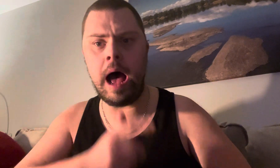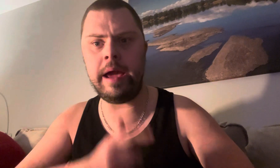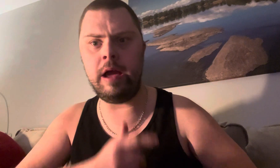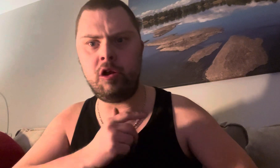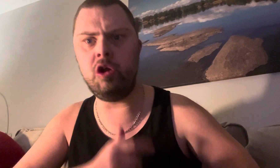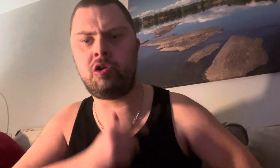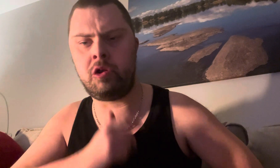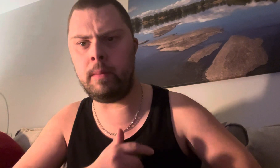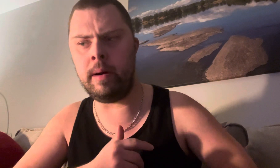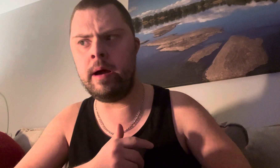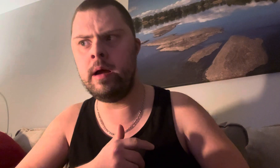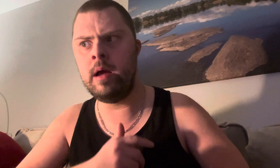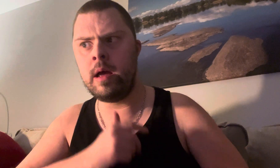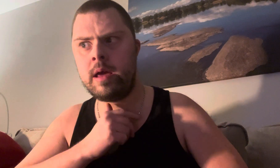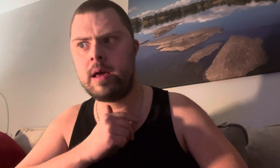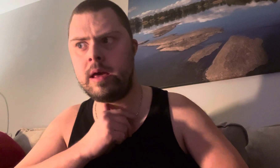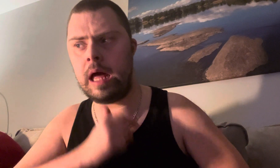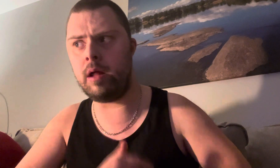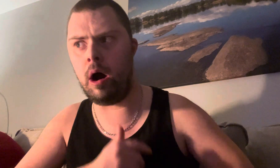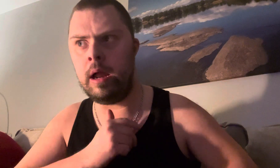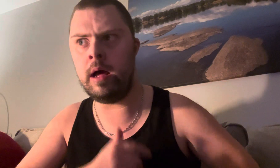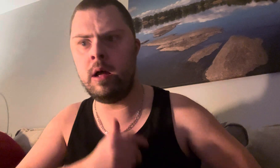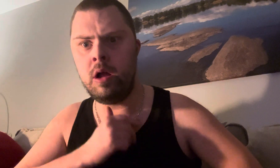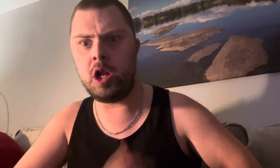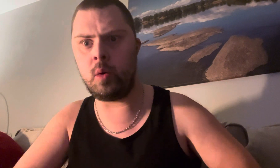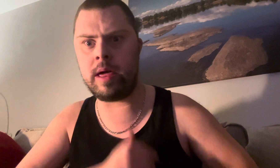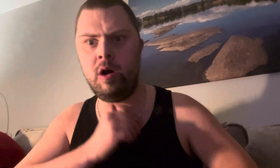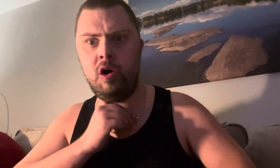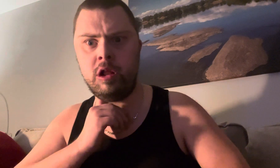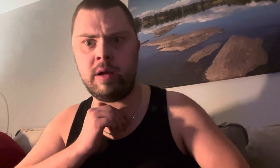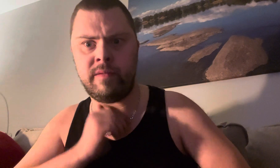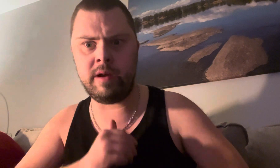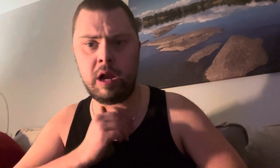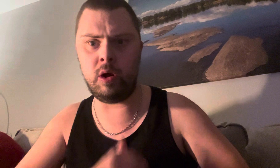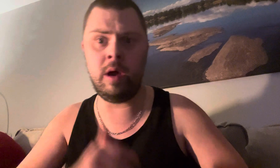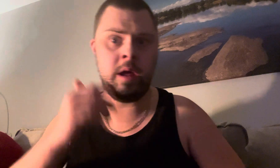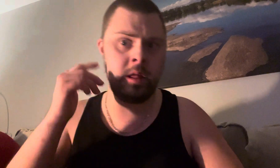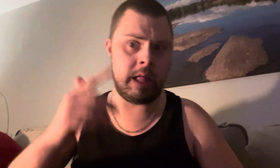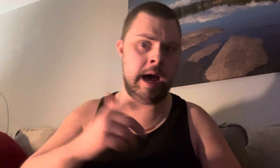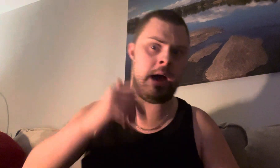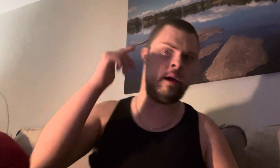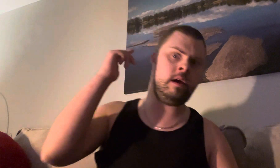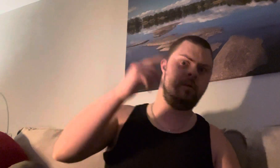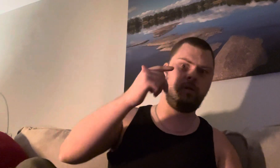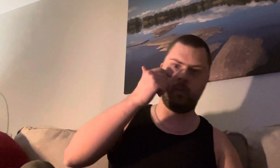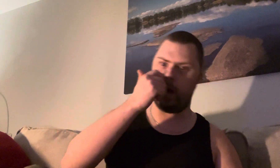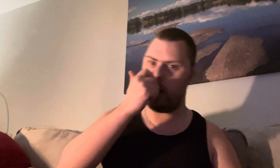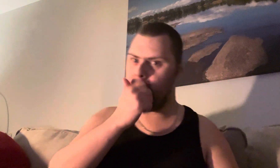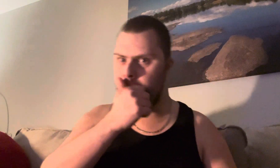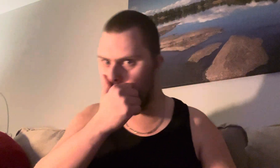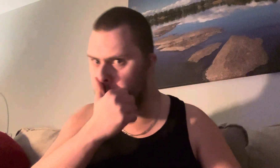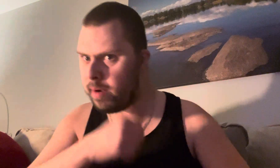Men här är YouTube kanal 2024 nu. Det här nu. Ja.